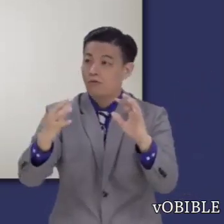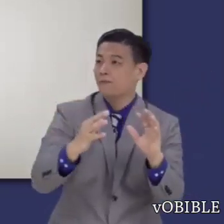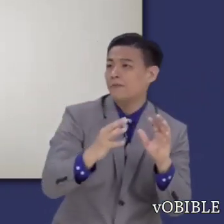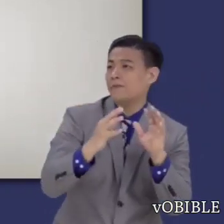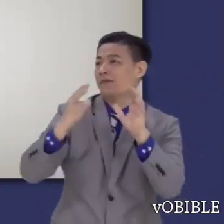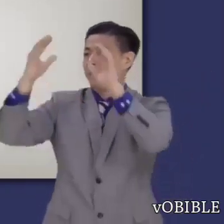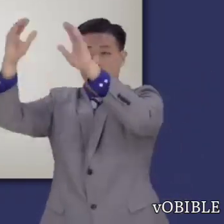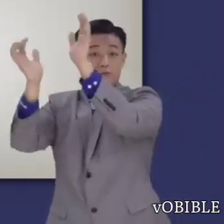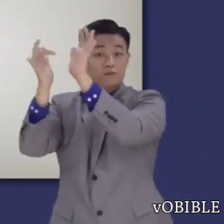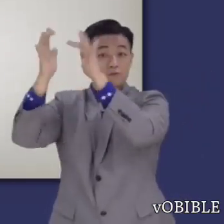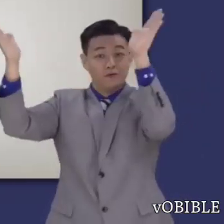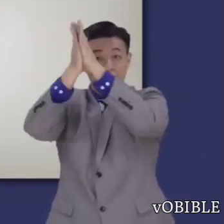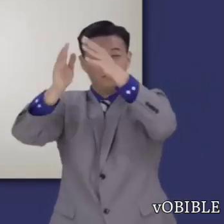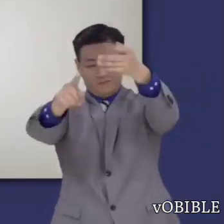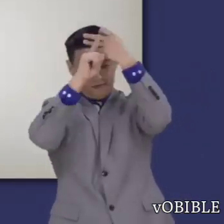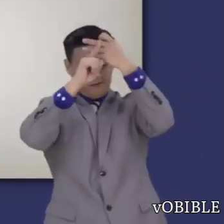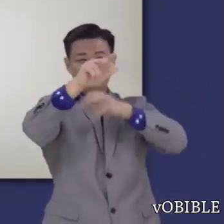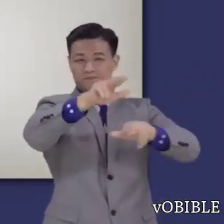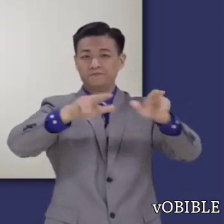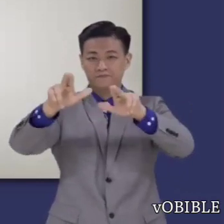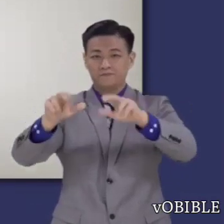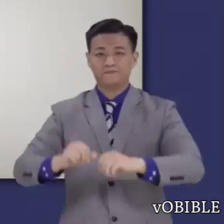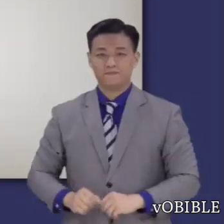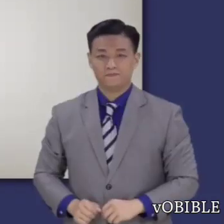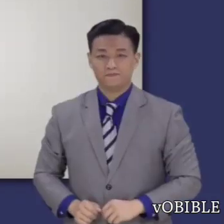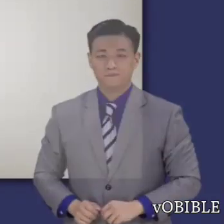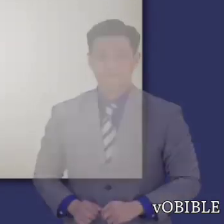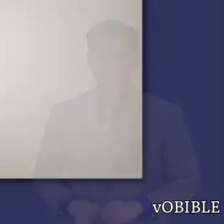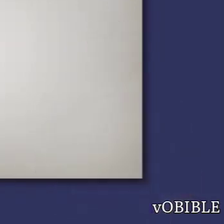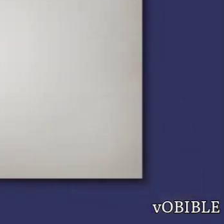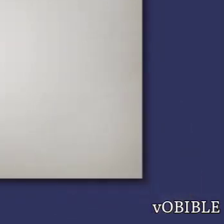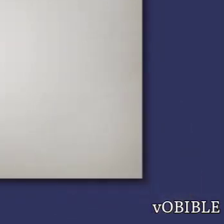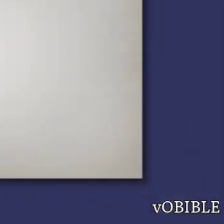他民族的人与基督一起在天上做君王。